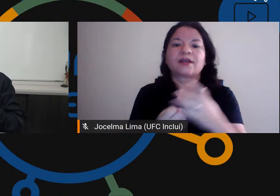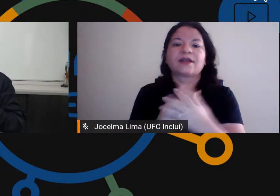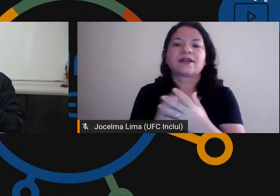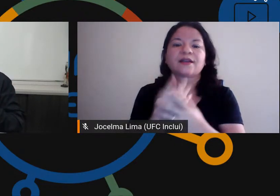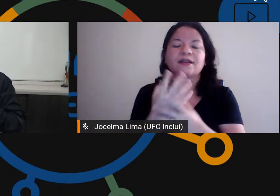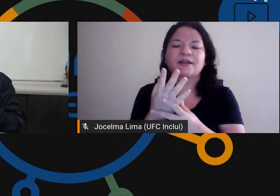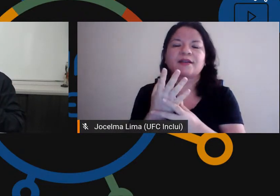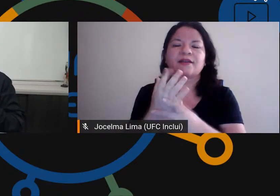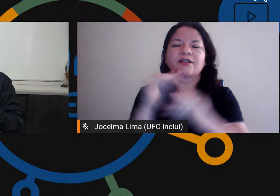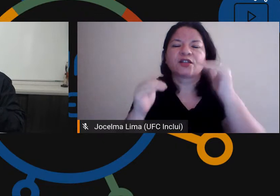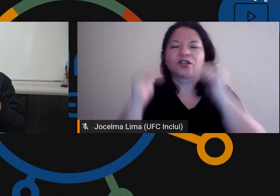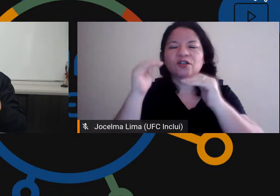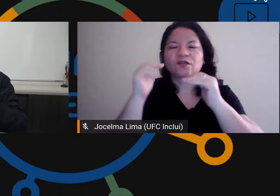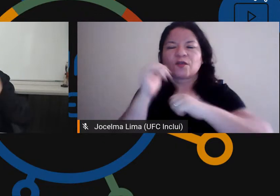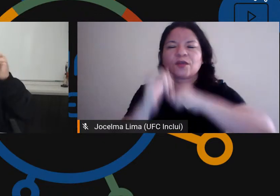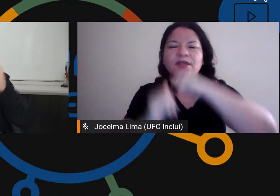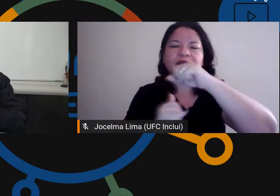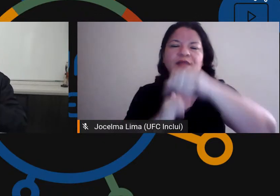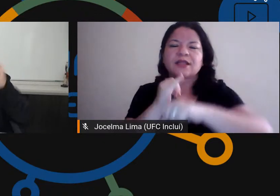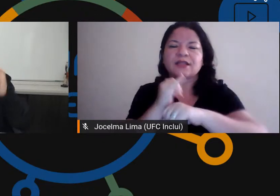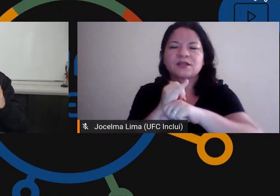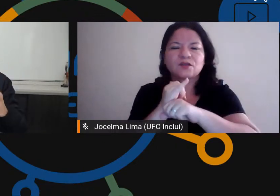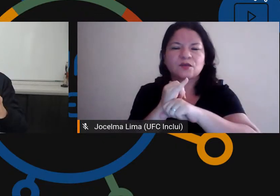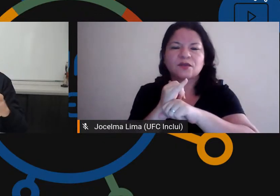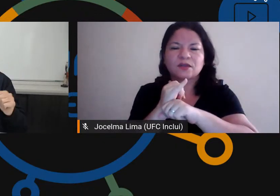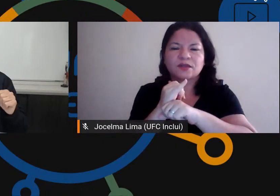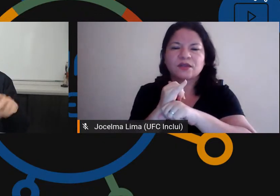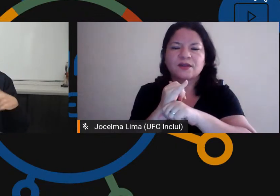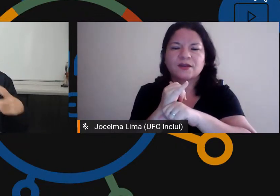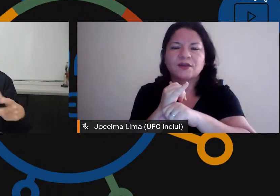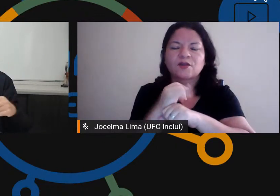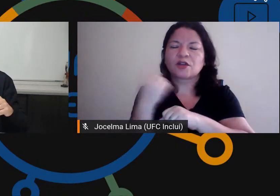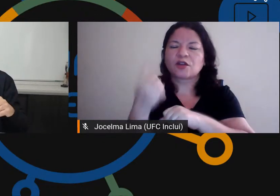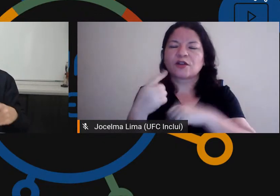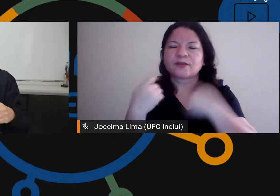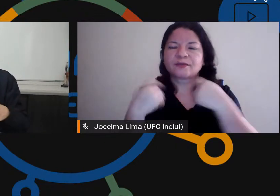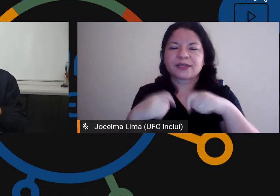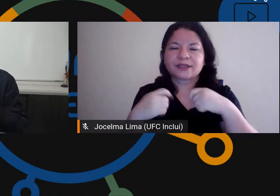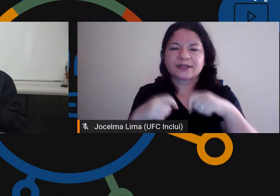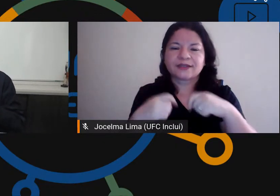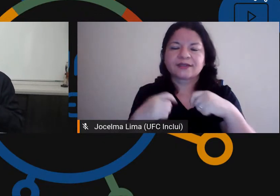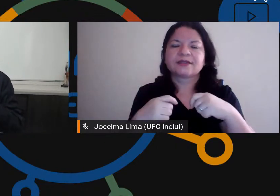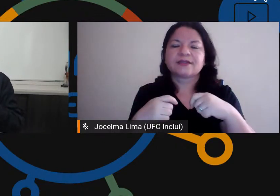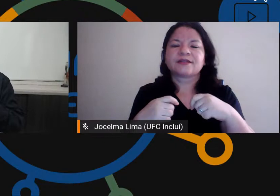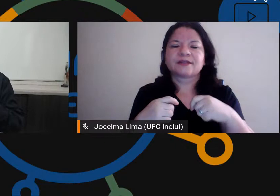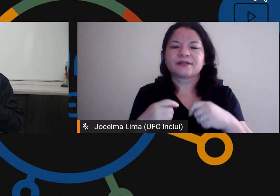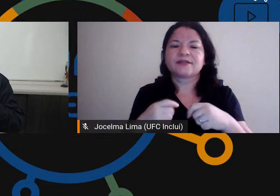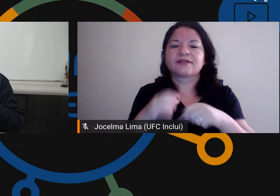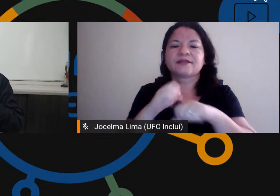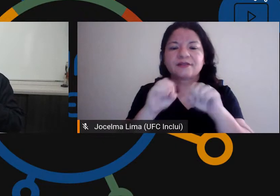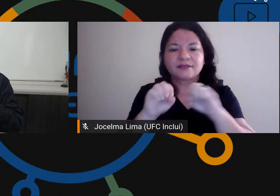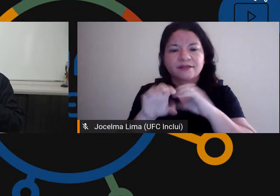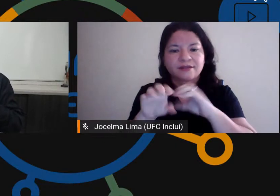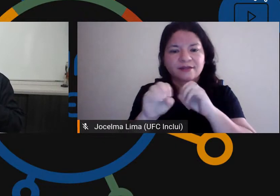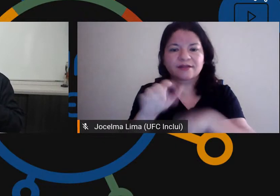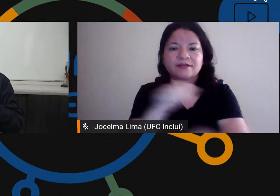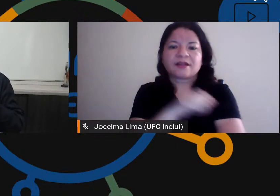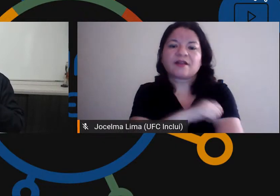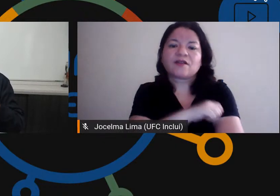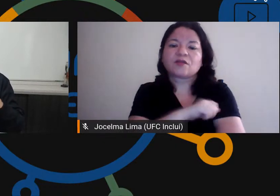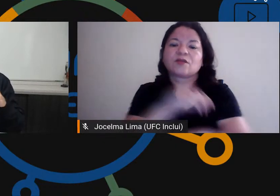internacional. E é esse gap que nós temos na formação dos nossos alunos e, às vezes, na formação dos nossos